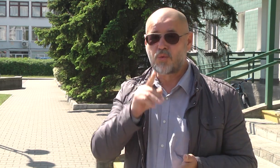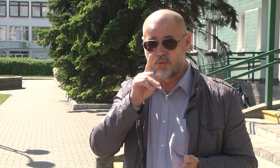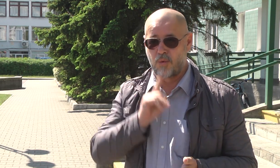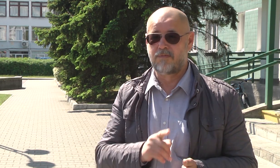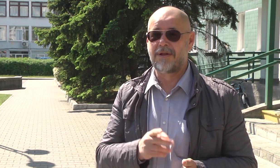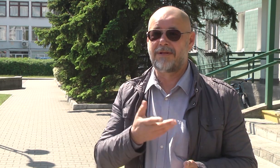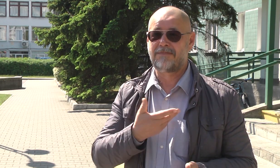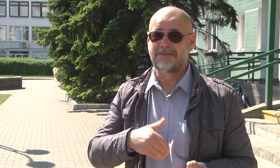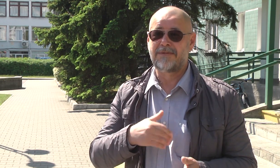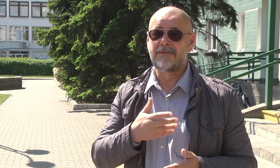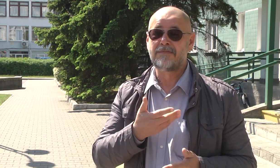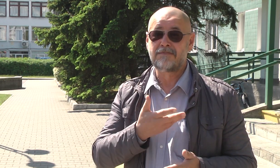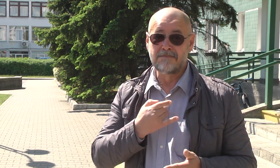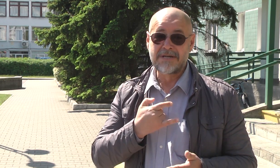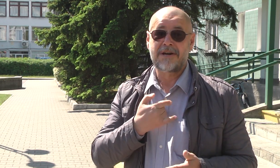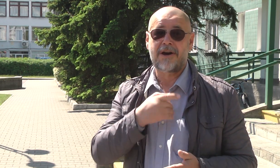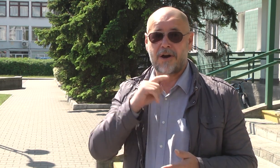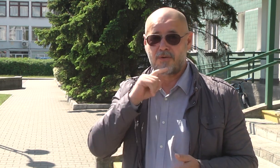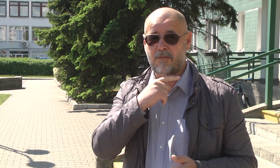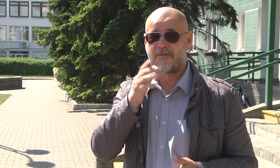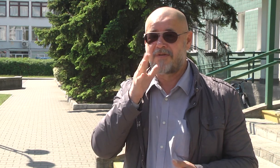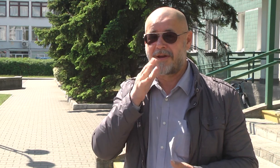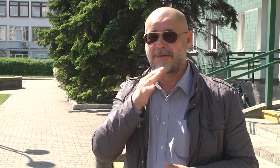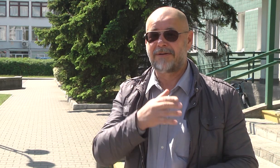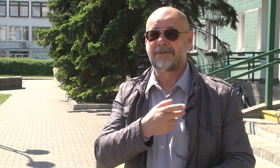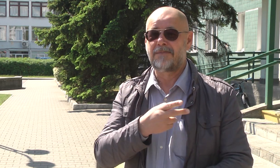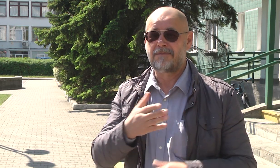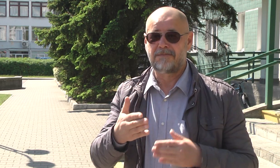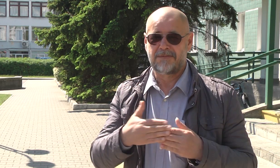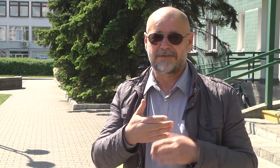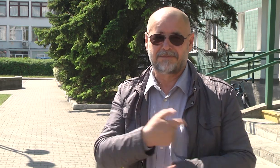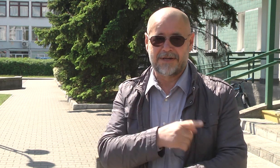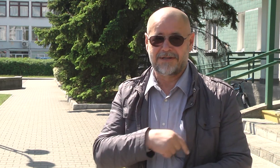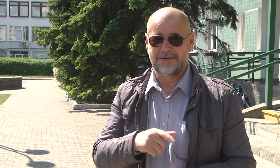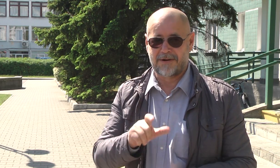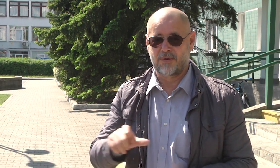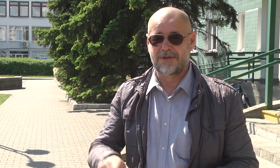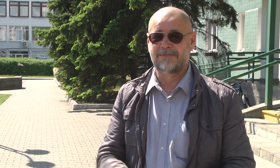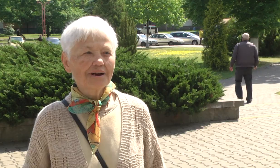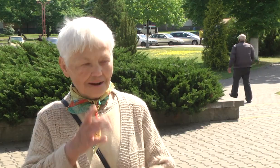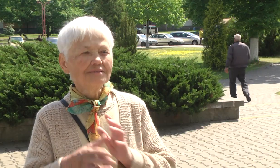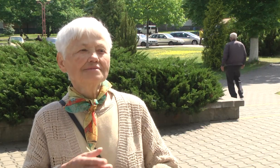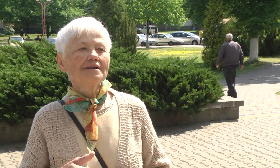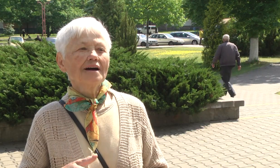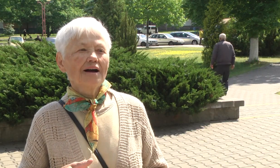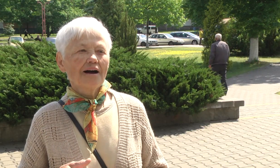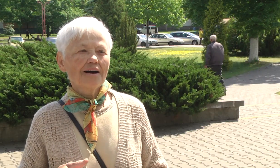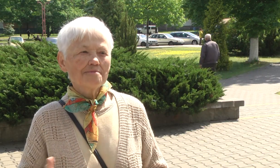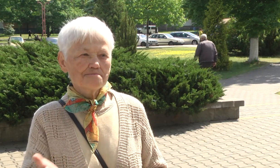переписываться на листочках. Мы экономим время свое и медперсонала.